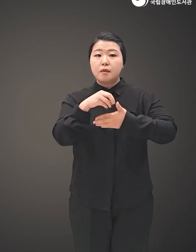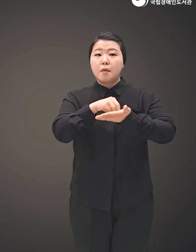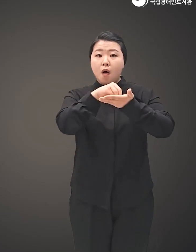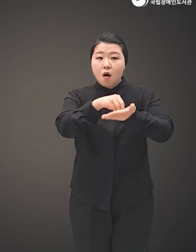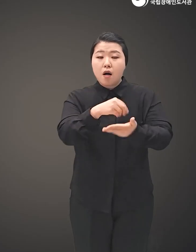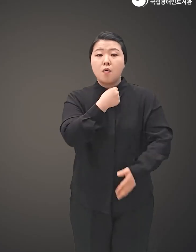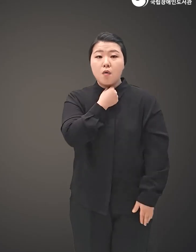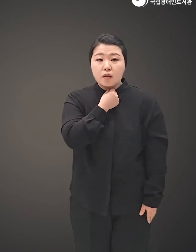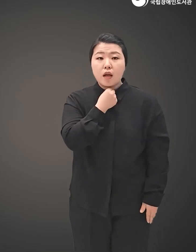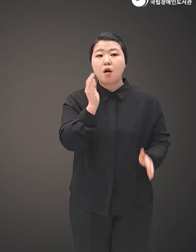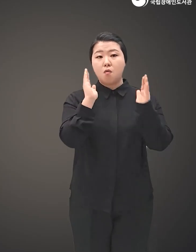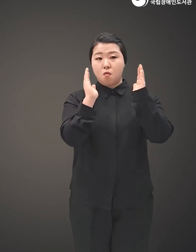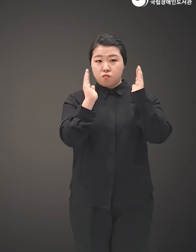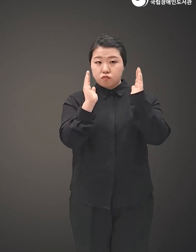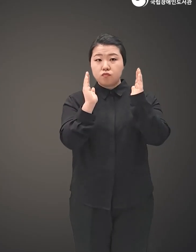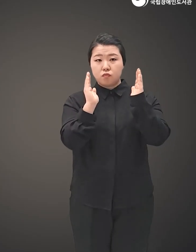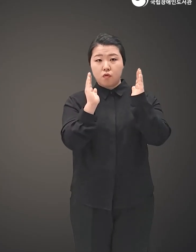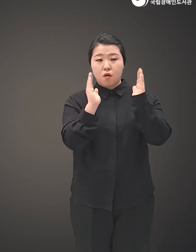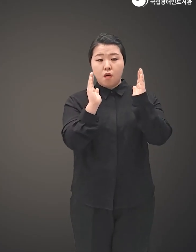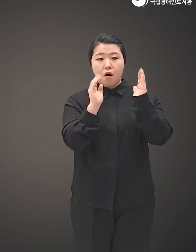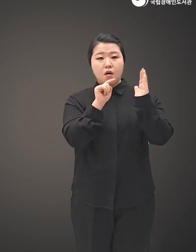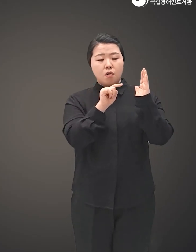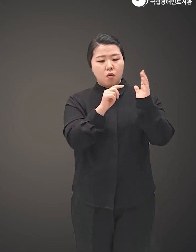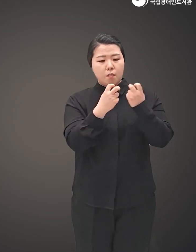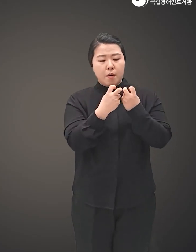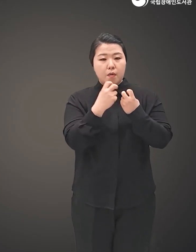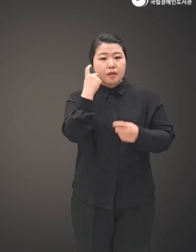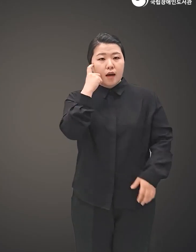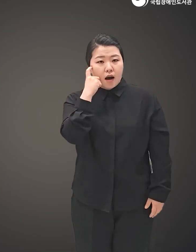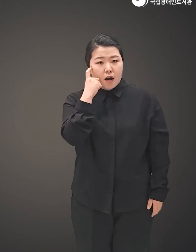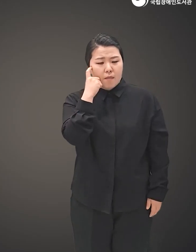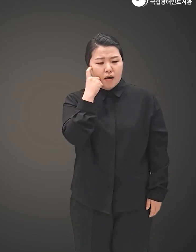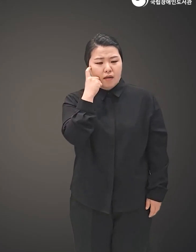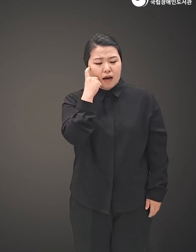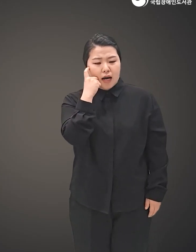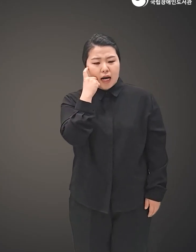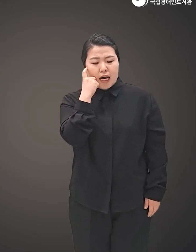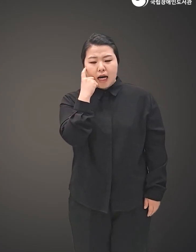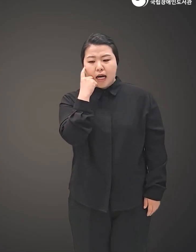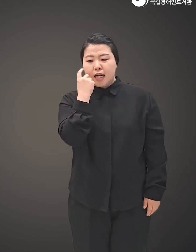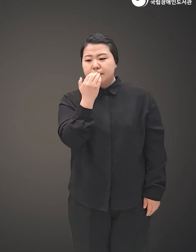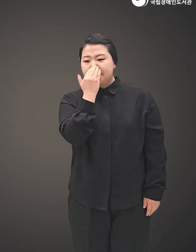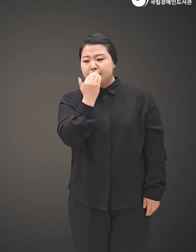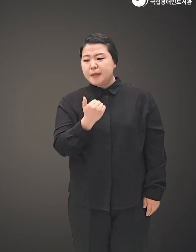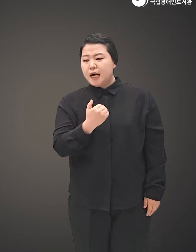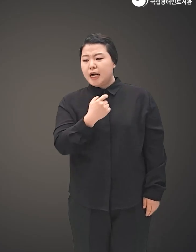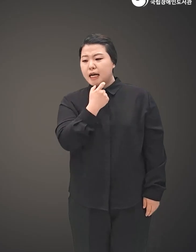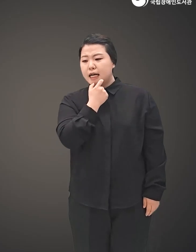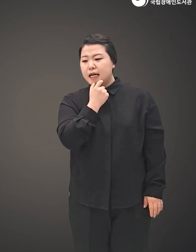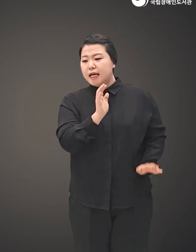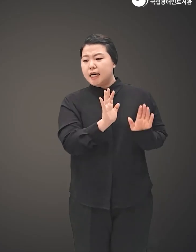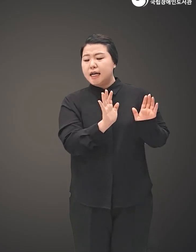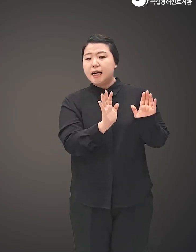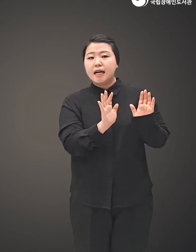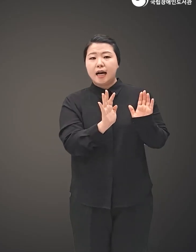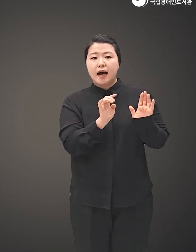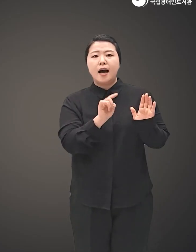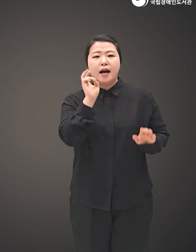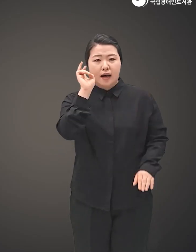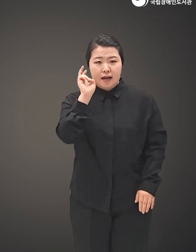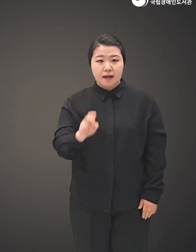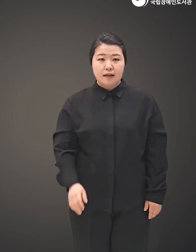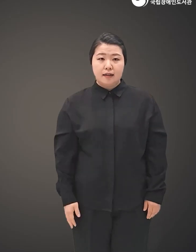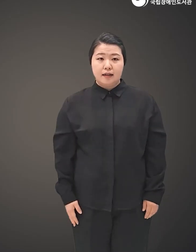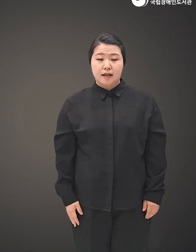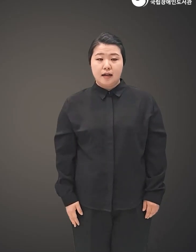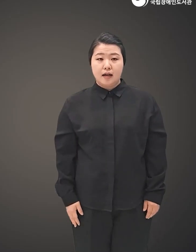가기 위한 수단. 공부를 수단으로 생각하는 순간 공부가 하기 싫은 지겨운 어떤 짐과 같은